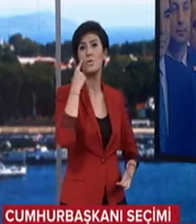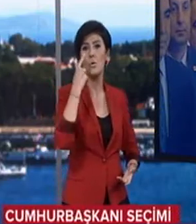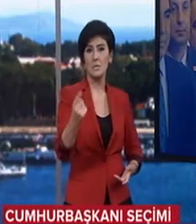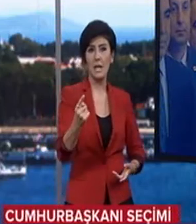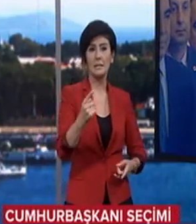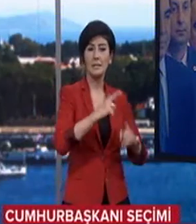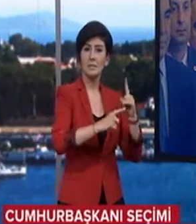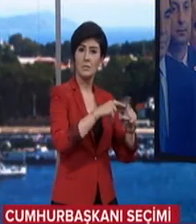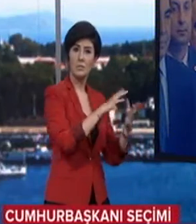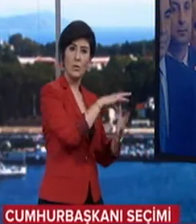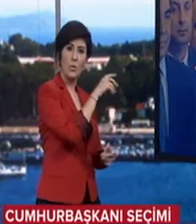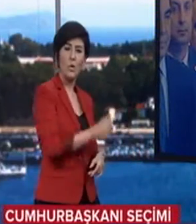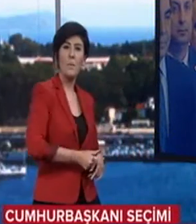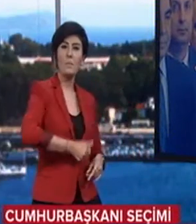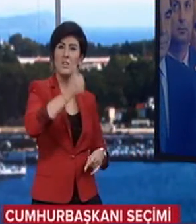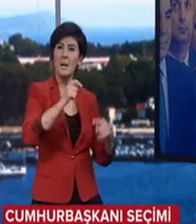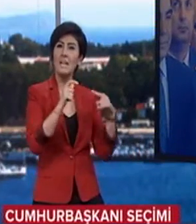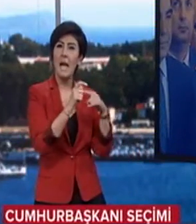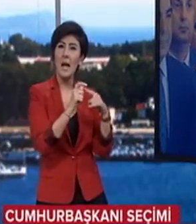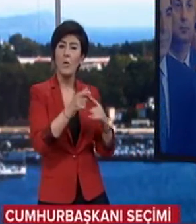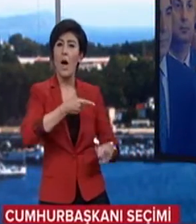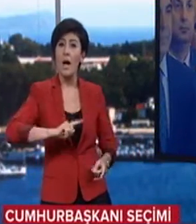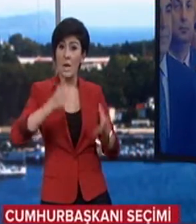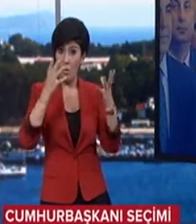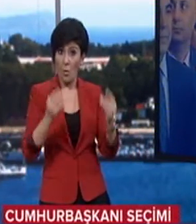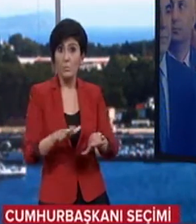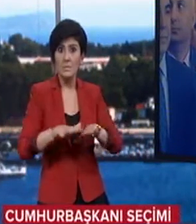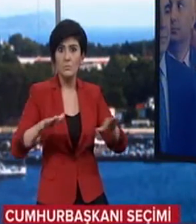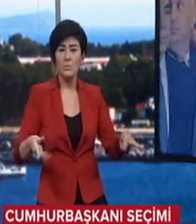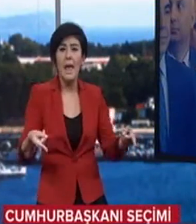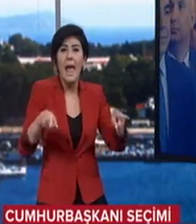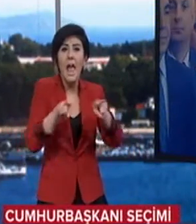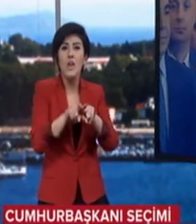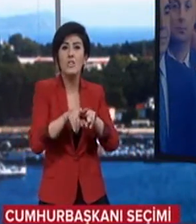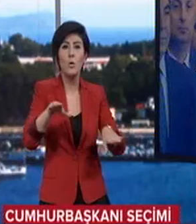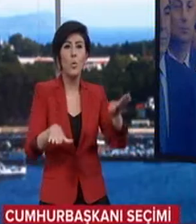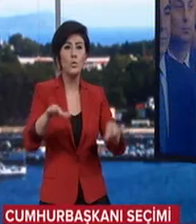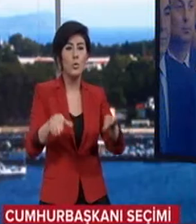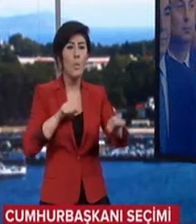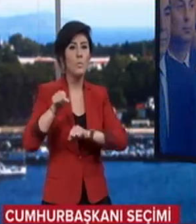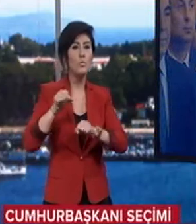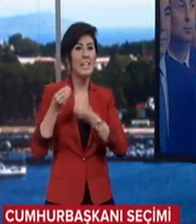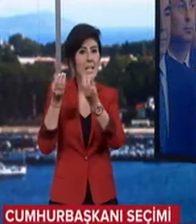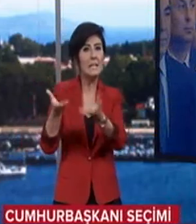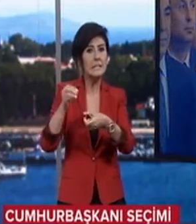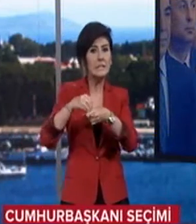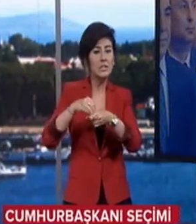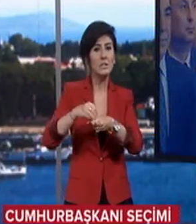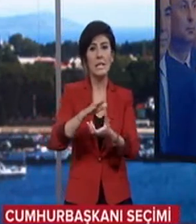tepki gösterdi. Kılıçdaroğlu, Başbakan Erdoğan'ın aday olması durumunda eşit koşullarda mücadele edilebilmesi